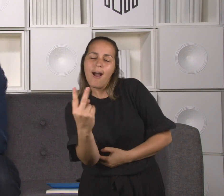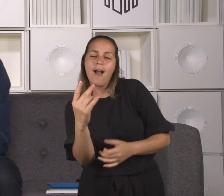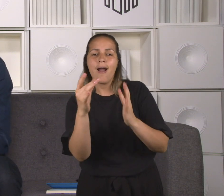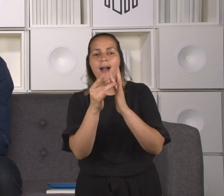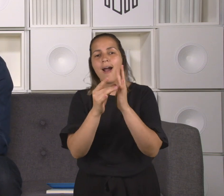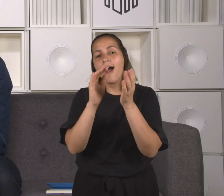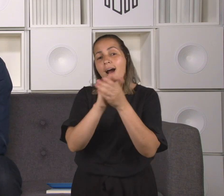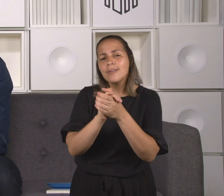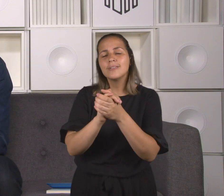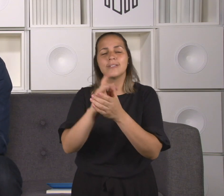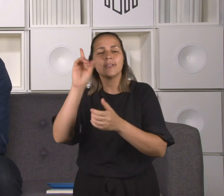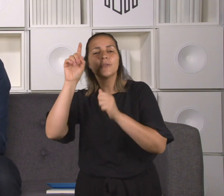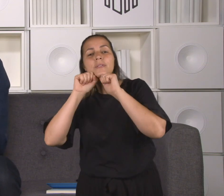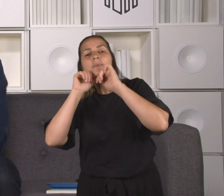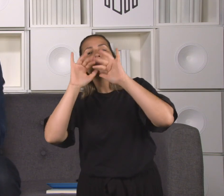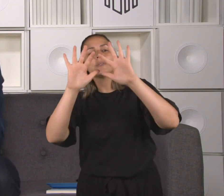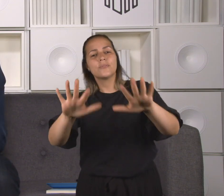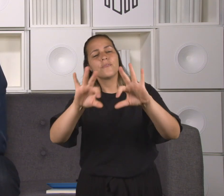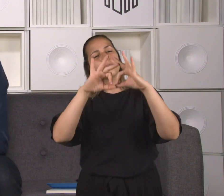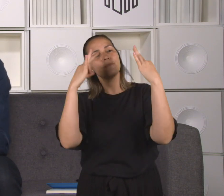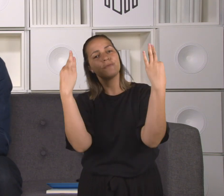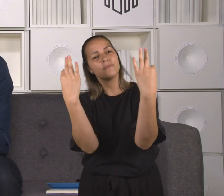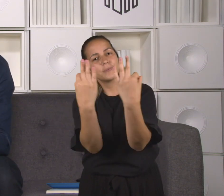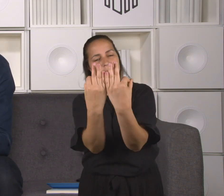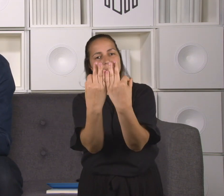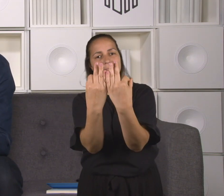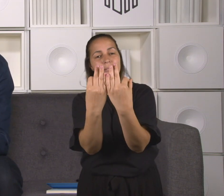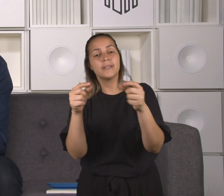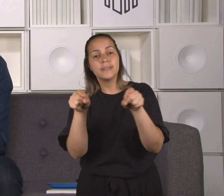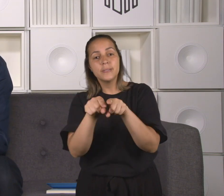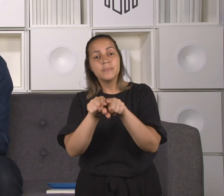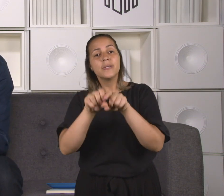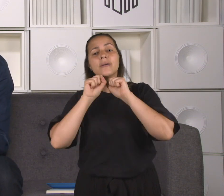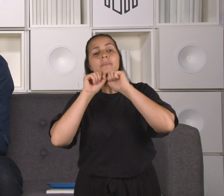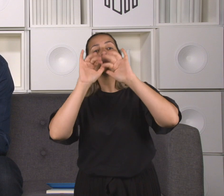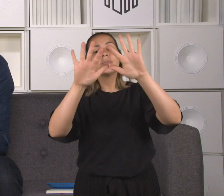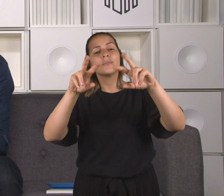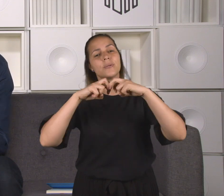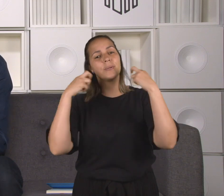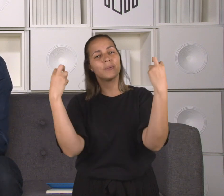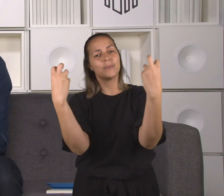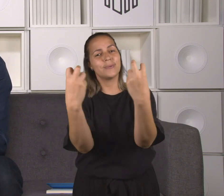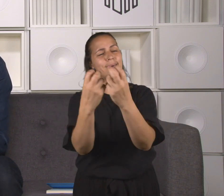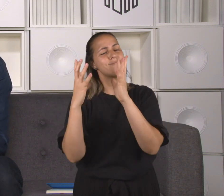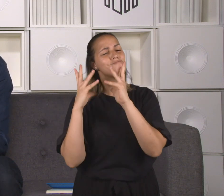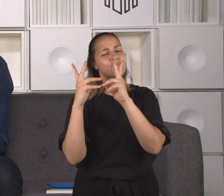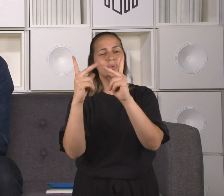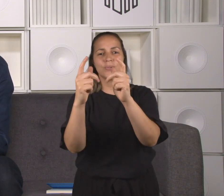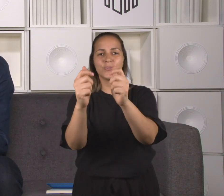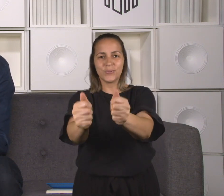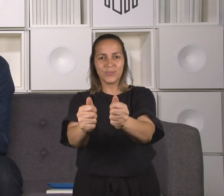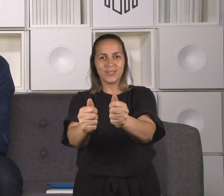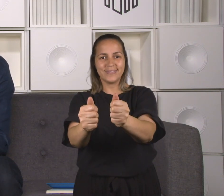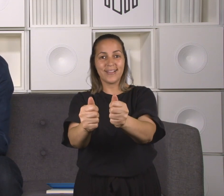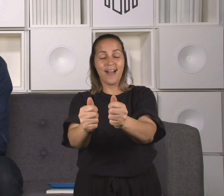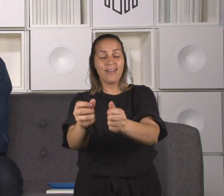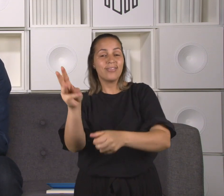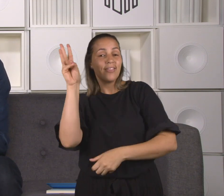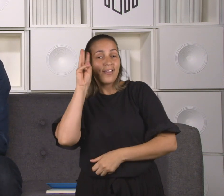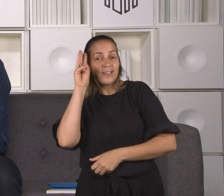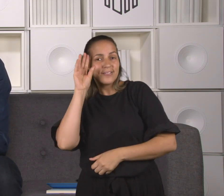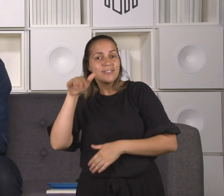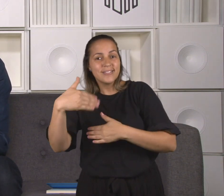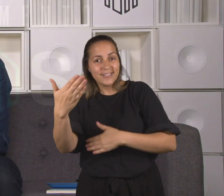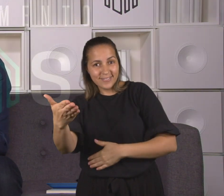sua casa, a sua família e a sua roda de conversa. Que Deus abençoe a todos e todas até quinta, se Deus quiser.